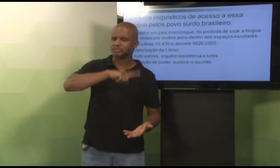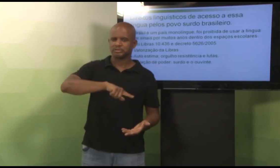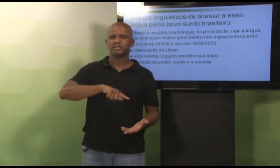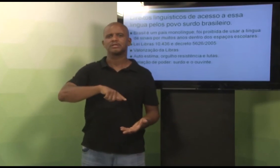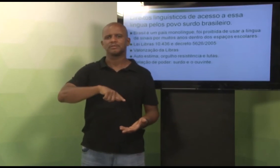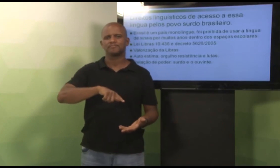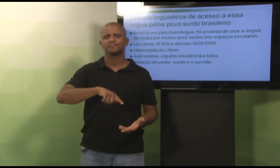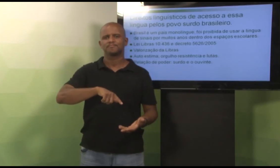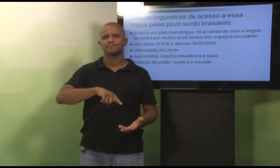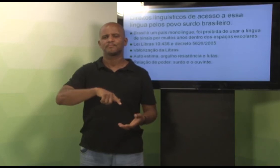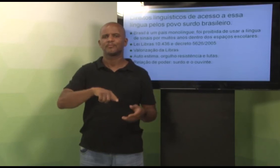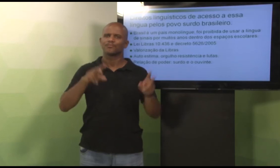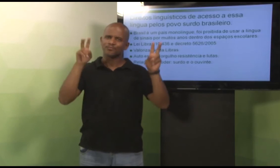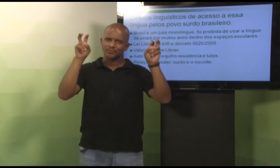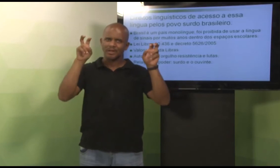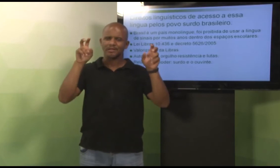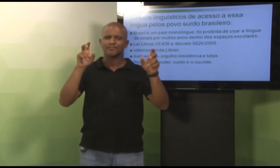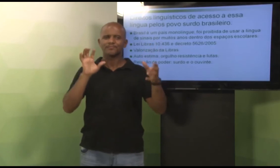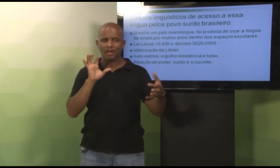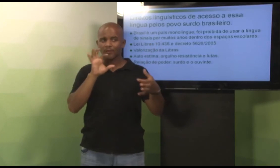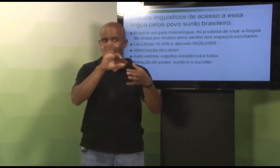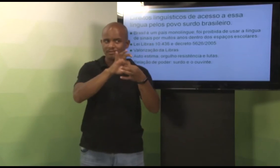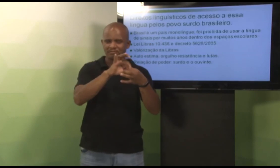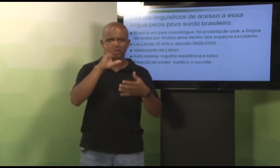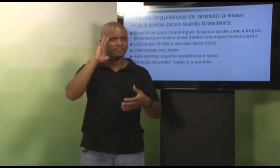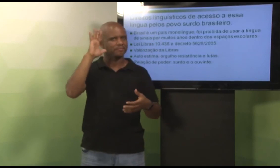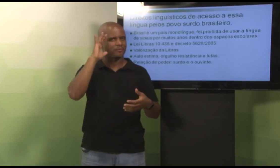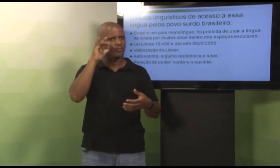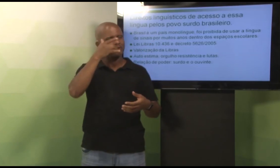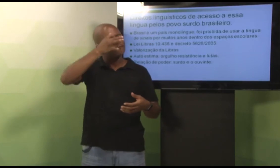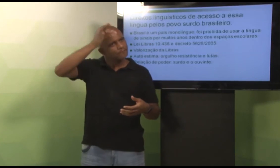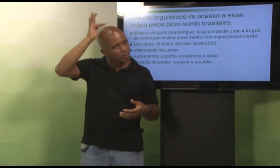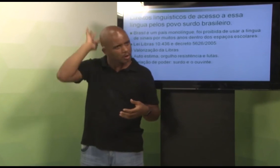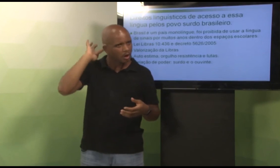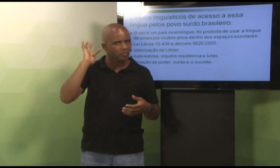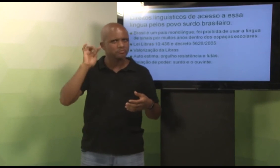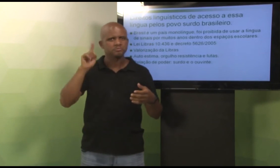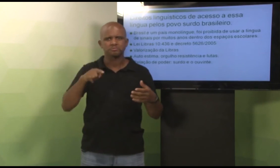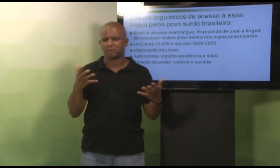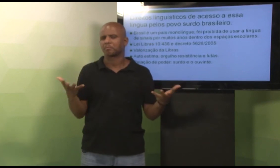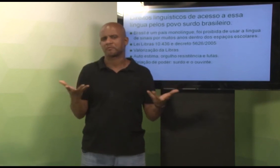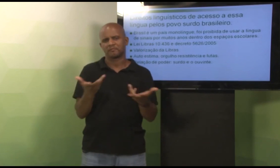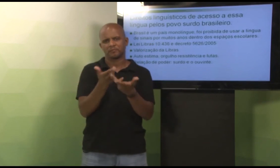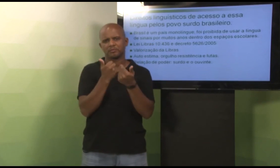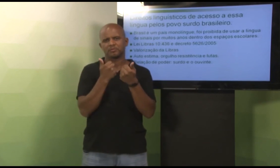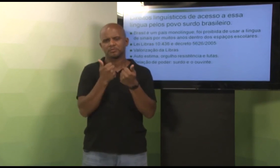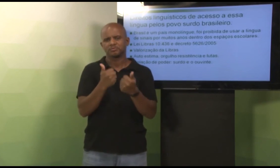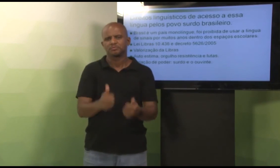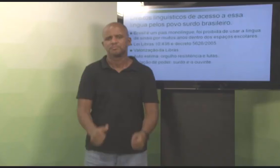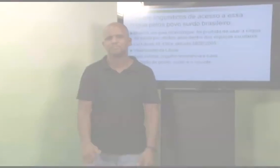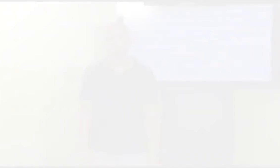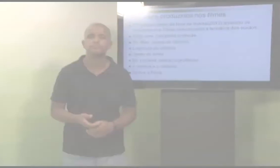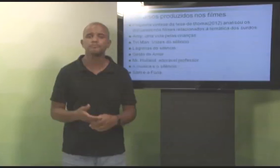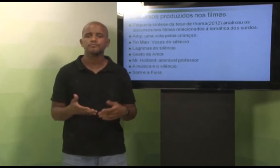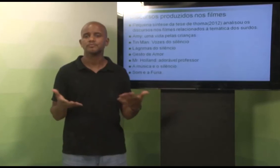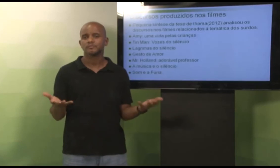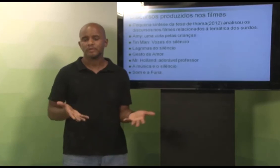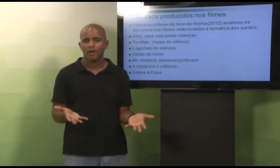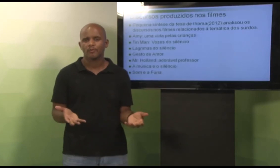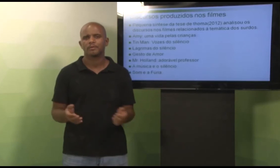lutas e pelas vitórias conseguidas até hoje. Então, imaginem, aqui estão atrelados à ideia